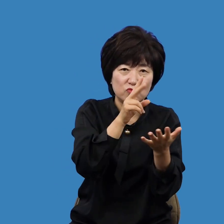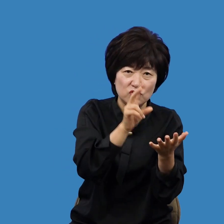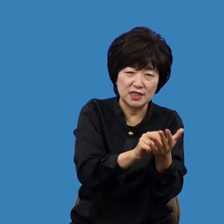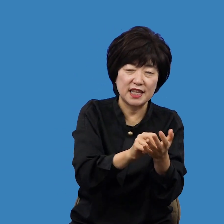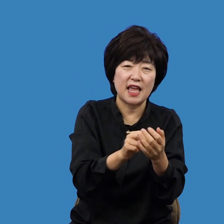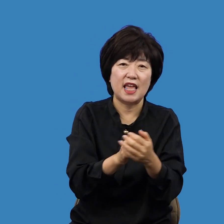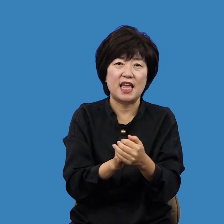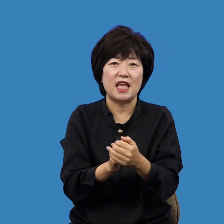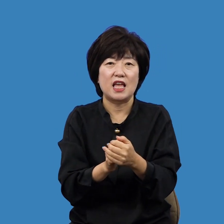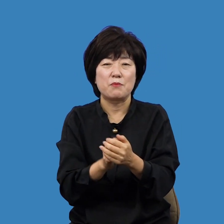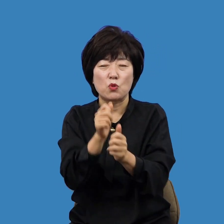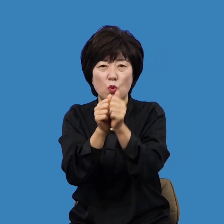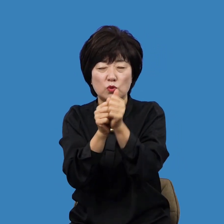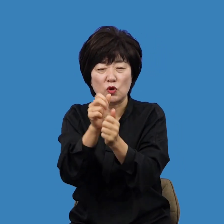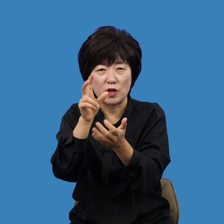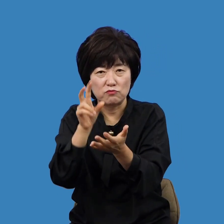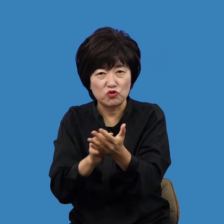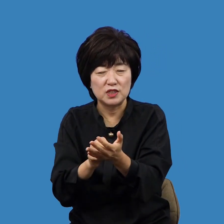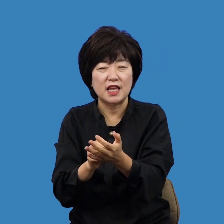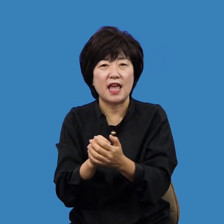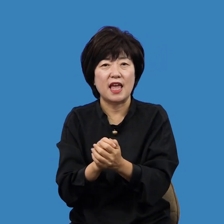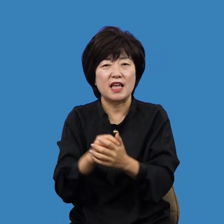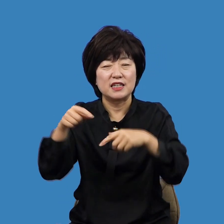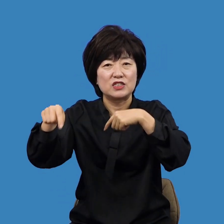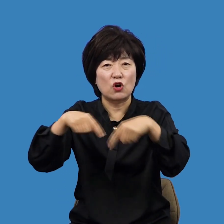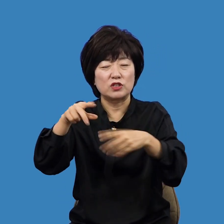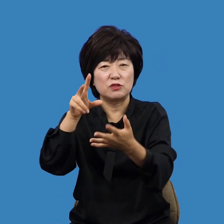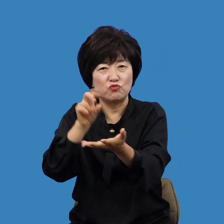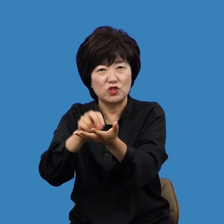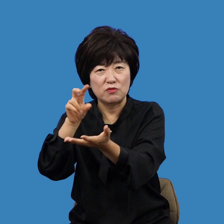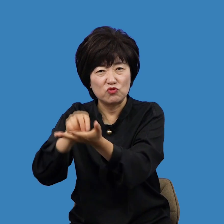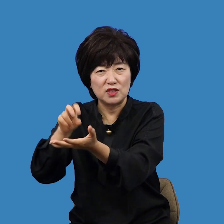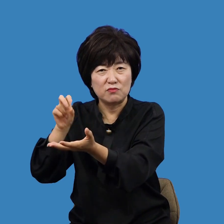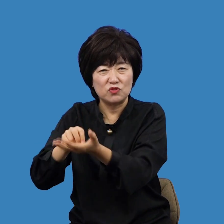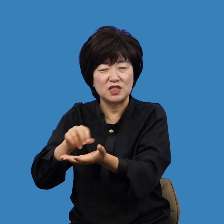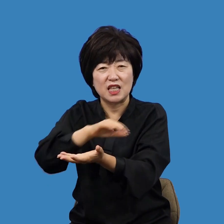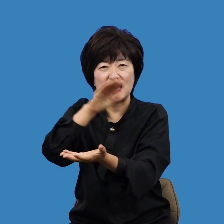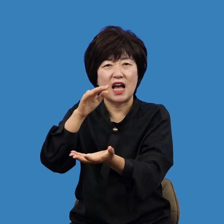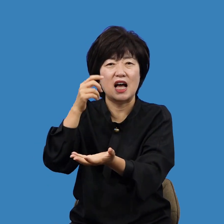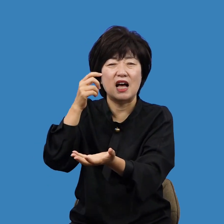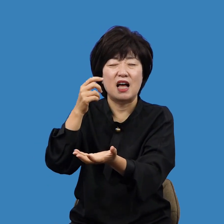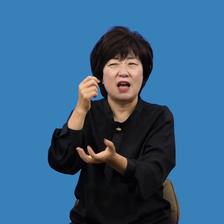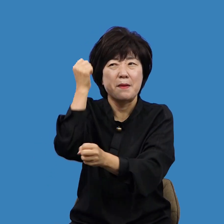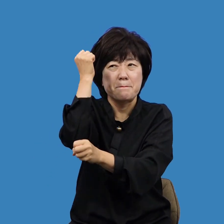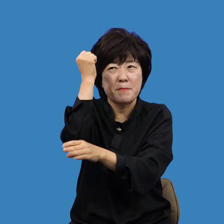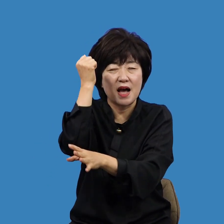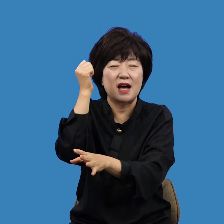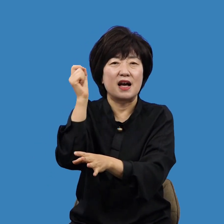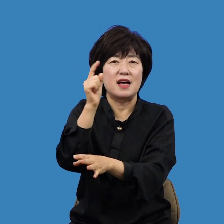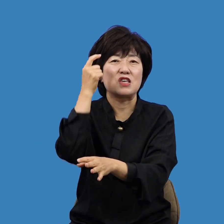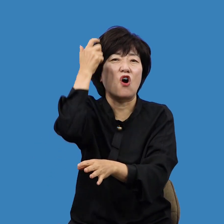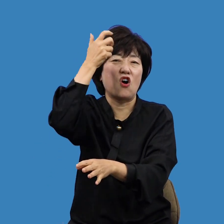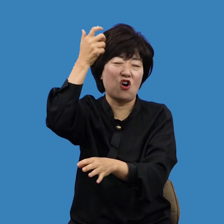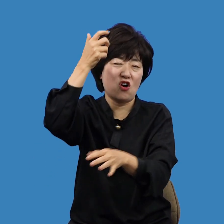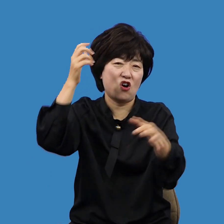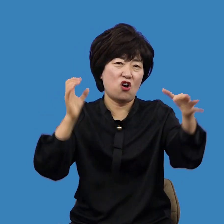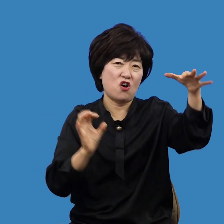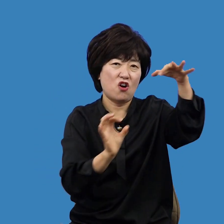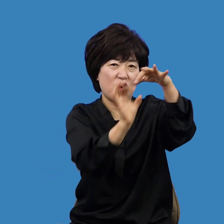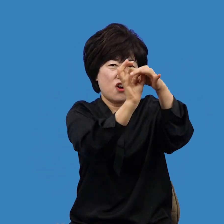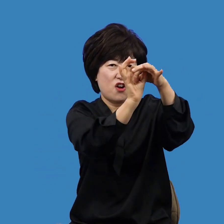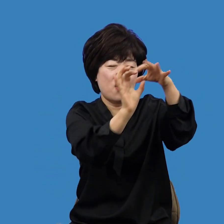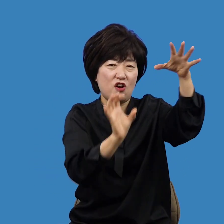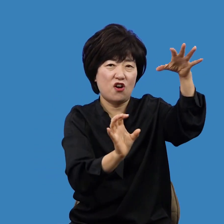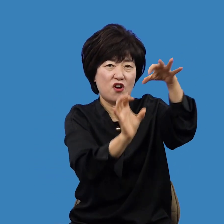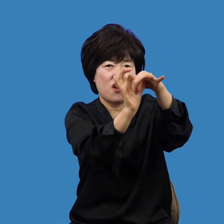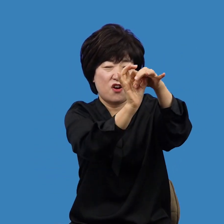인본주의의 문제, 동성애의 문제, 뭐 약간 수많은 이런 문제들이 사실은 다 영에 기초하고 있는 문제들이라는 거예요. 그래서 이것은 단순히